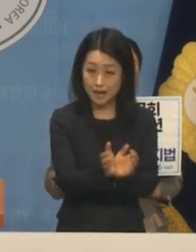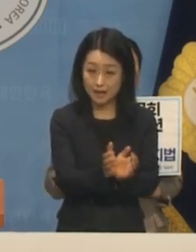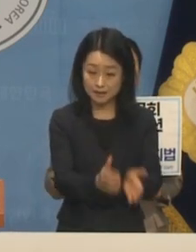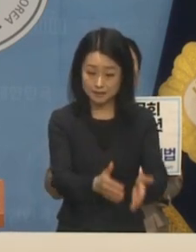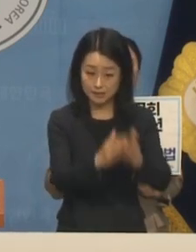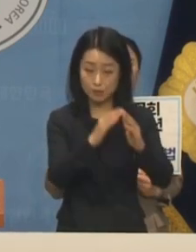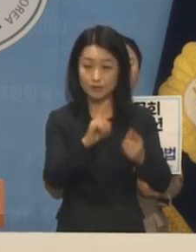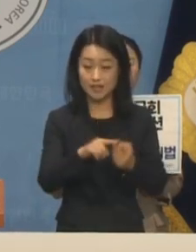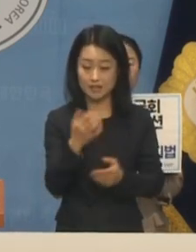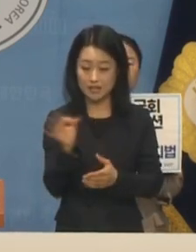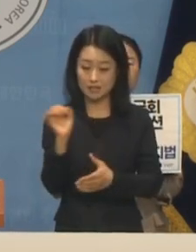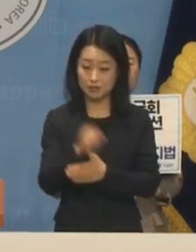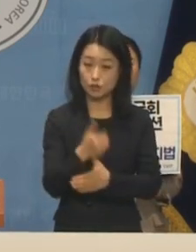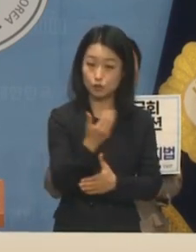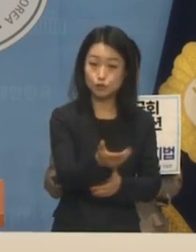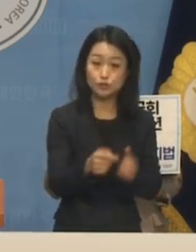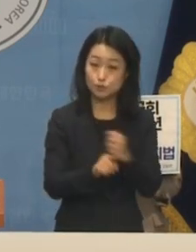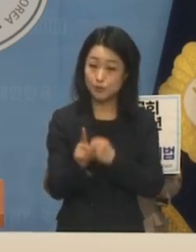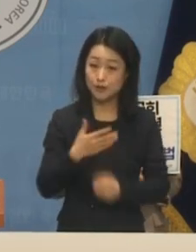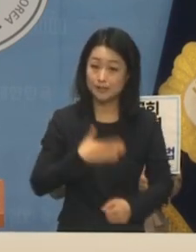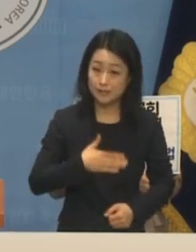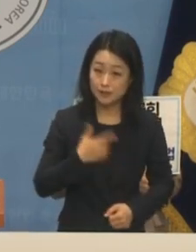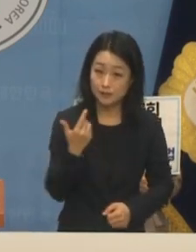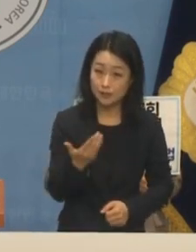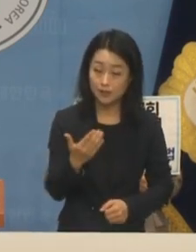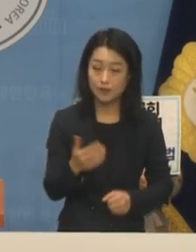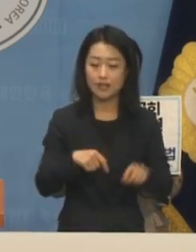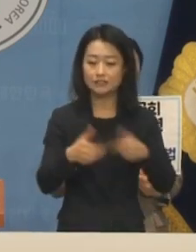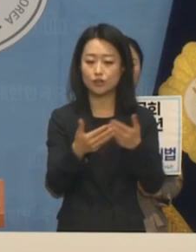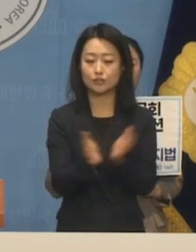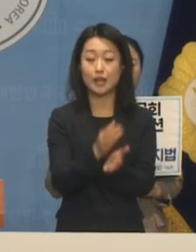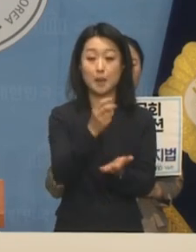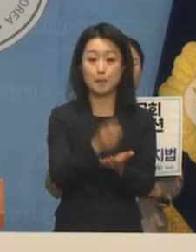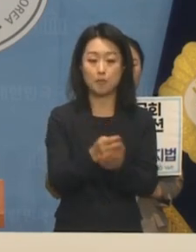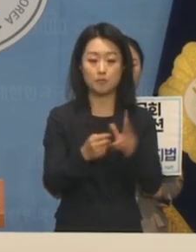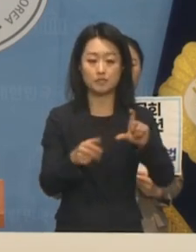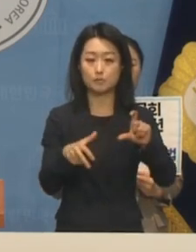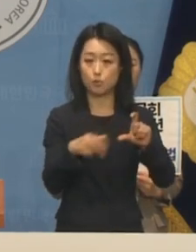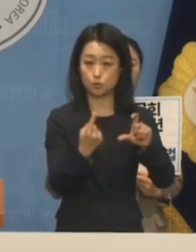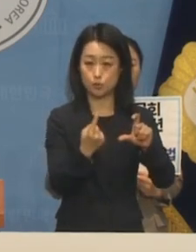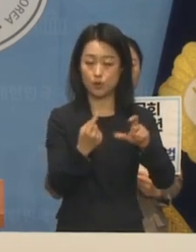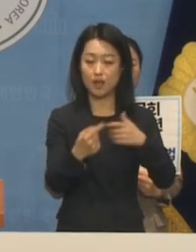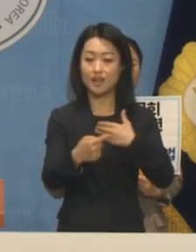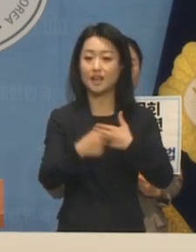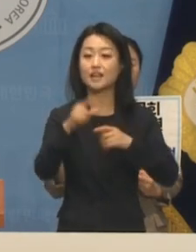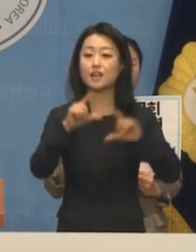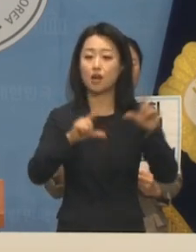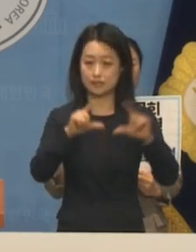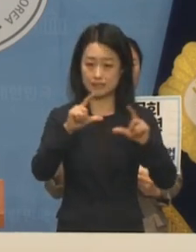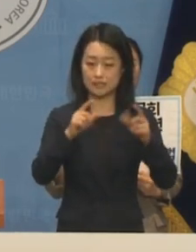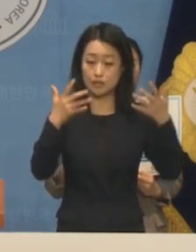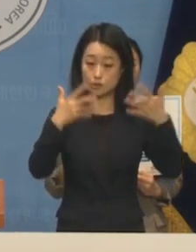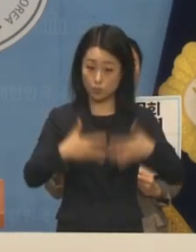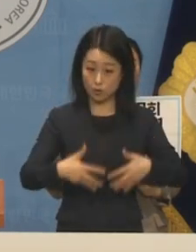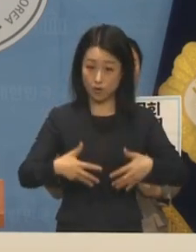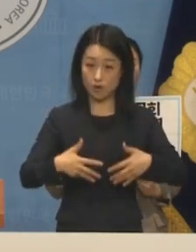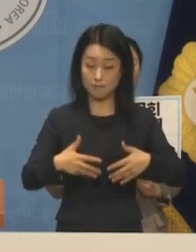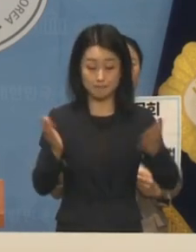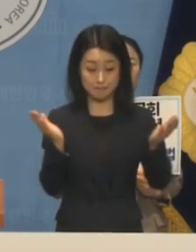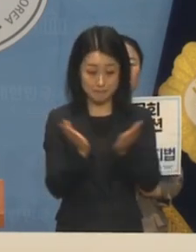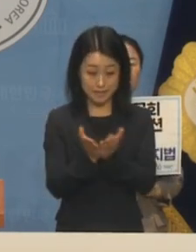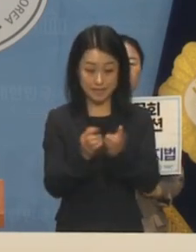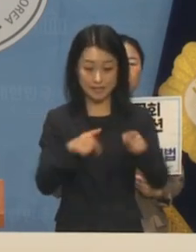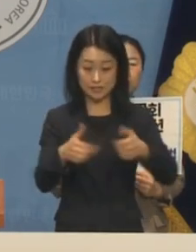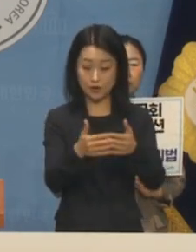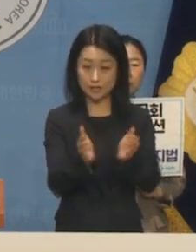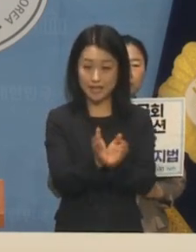위성정당의 등록을 승인한 이유를 아십니까? 바로 정당법 제15조 형식적 요건을 구비한 정당의